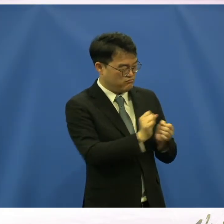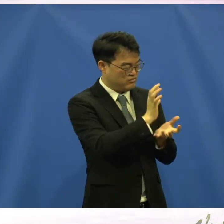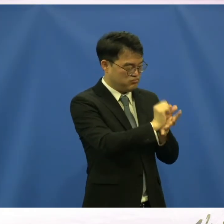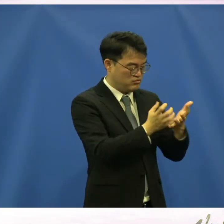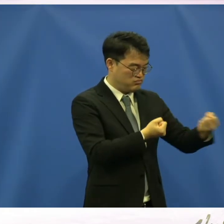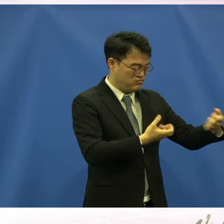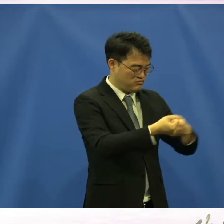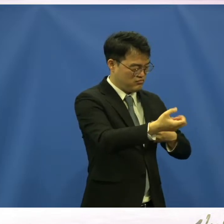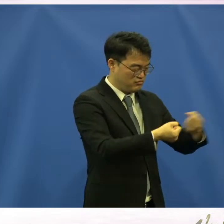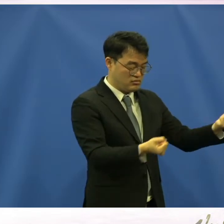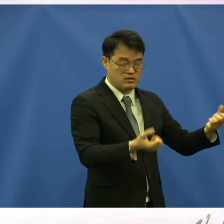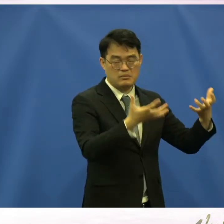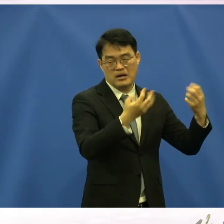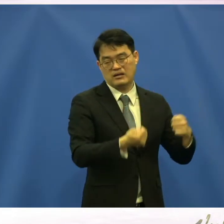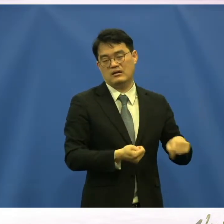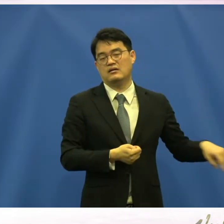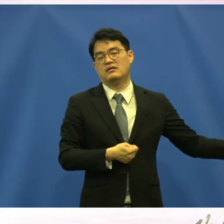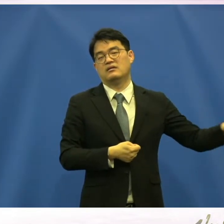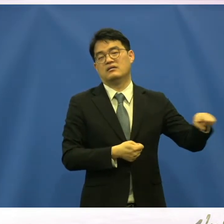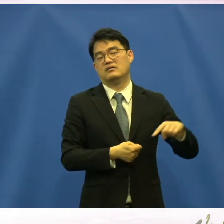가면 답이 나오잖아요.